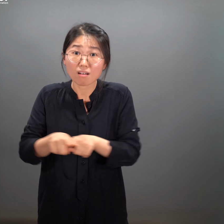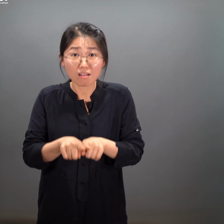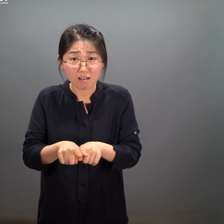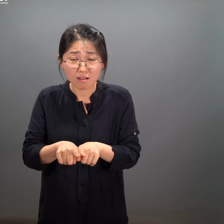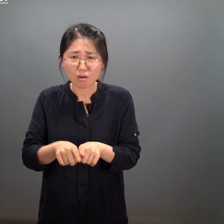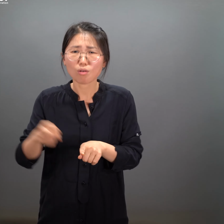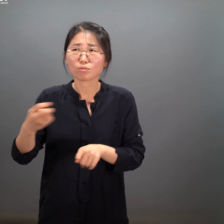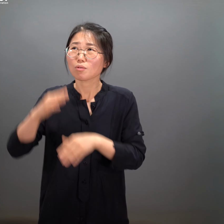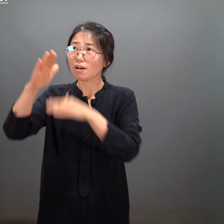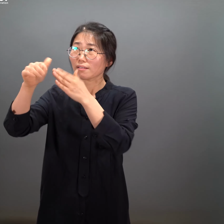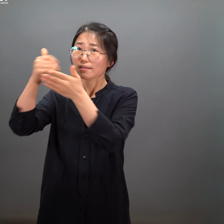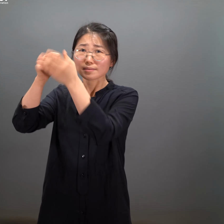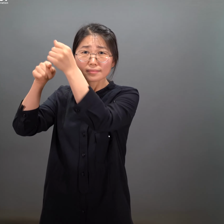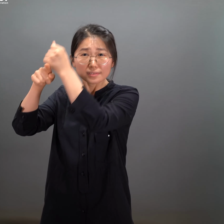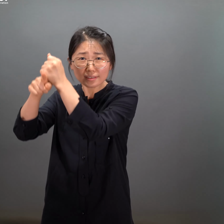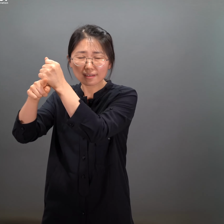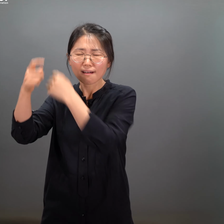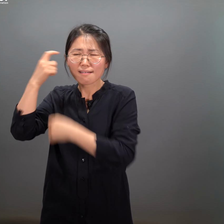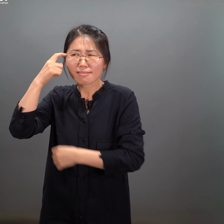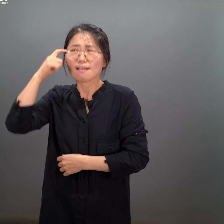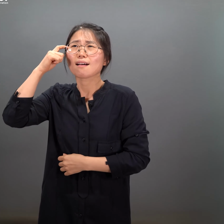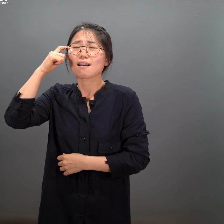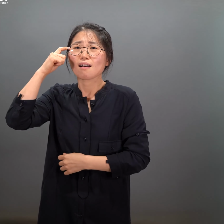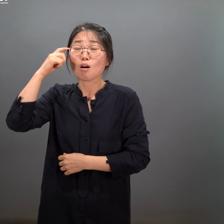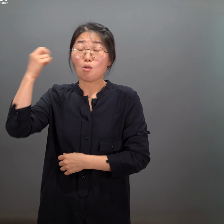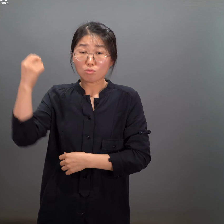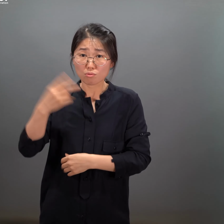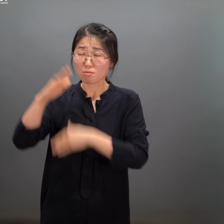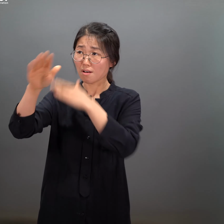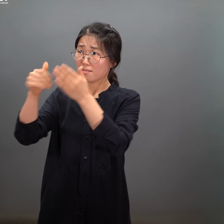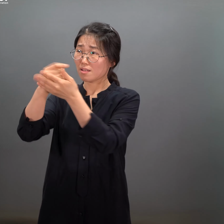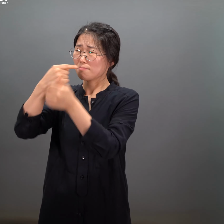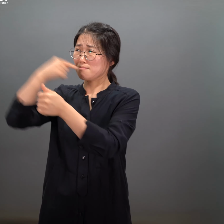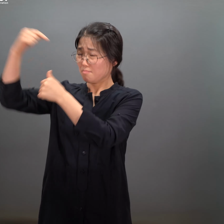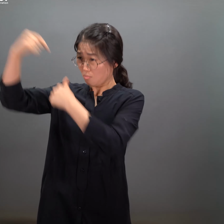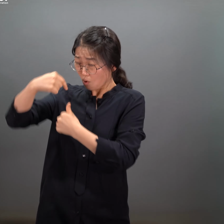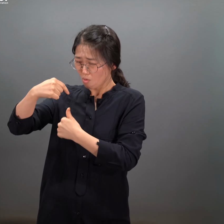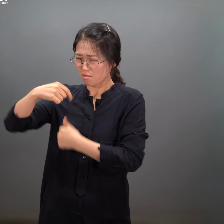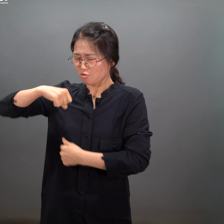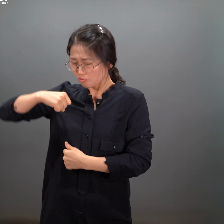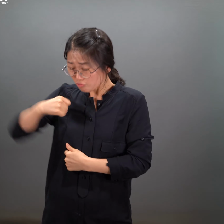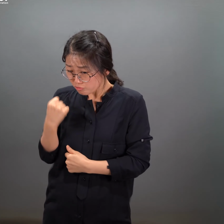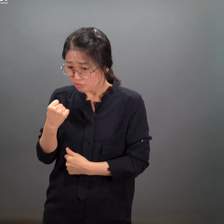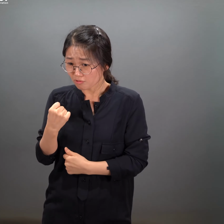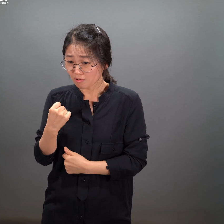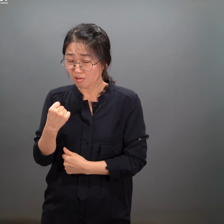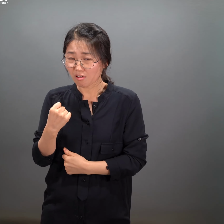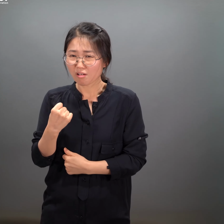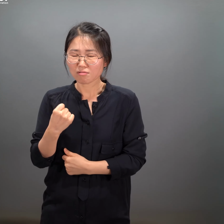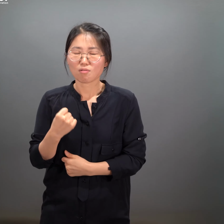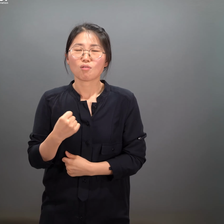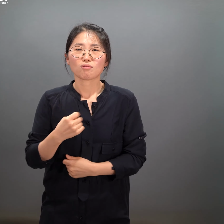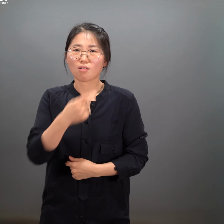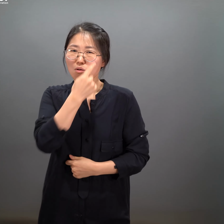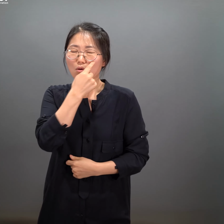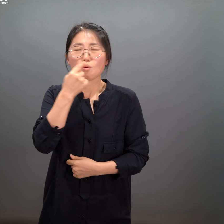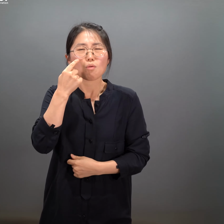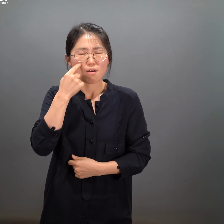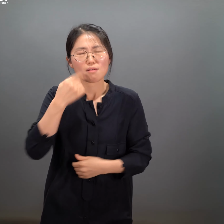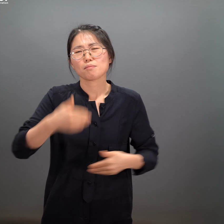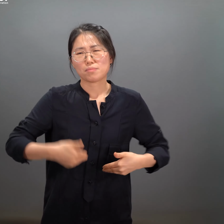그분의 목소리를 잘 듣고 청종하면서 옳은 길을 제대로 가고 있느냐 그렇지 않느냐,